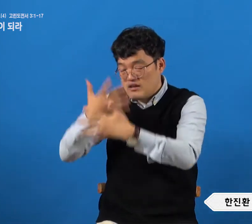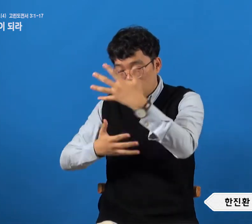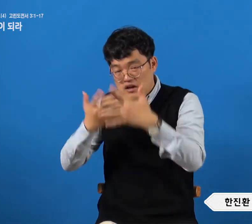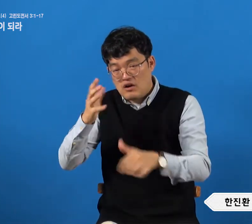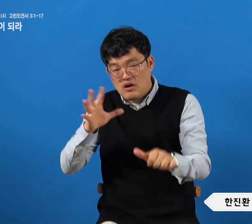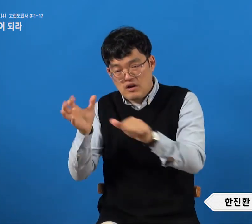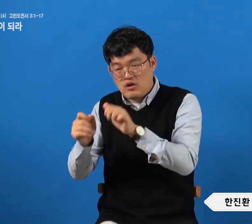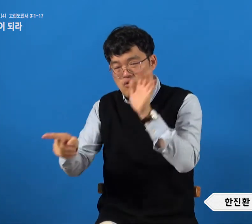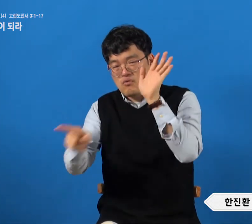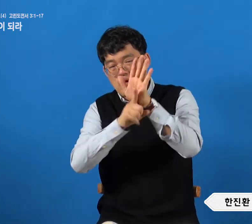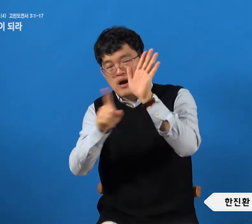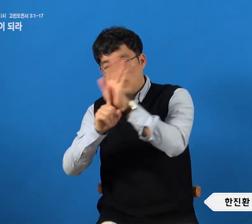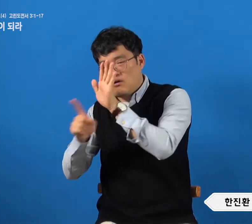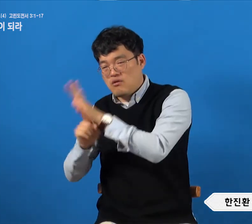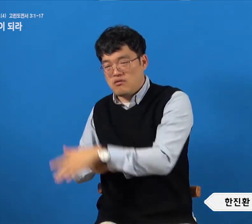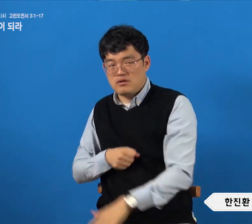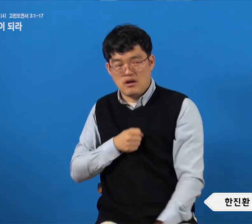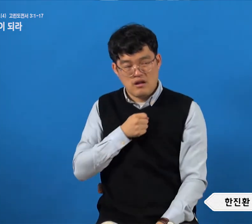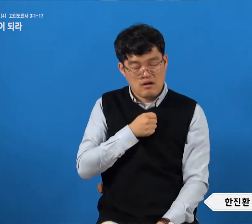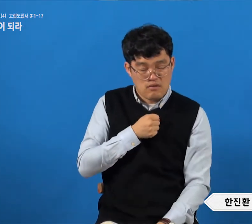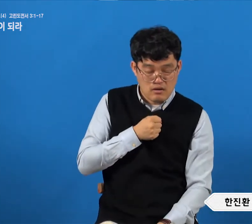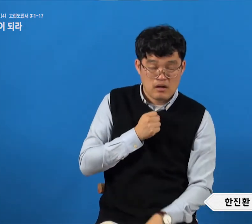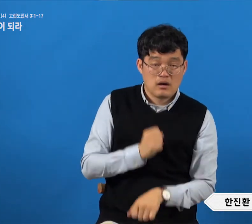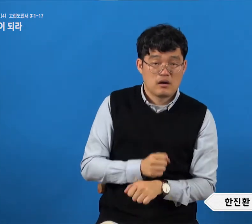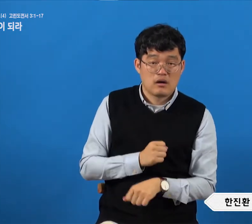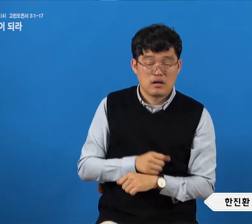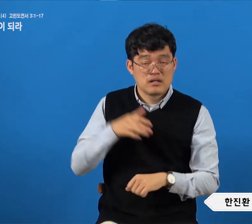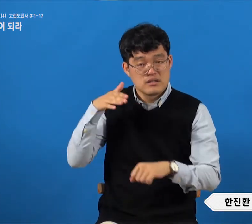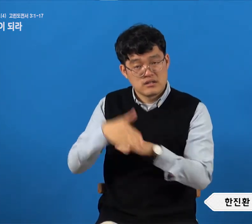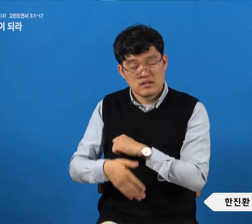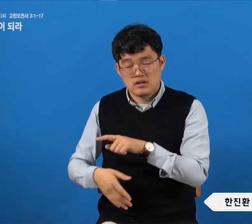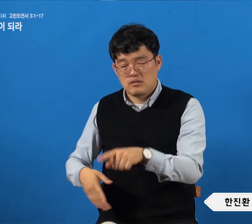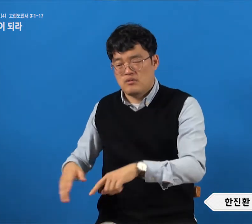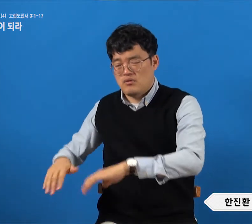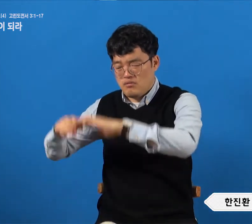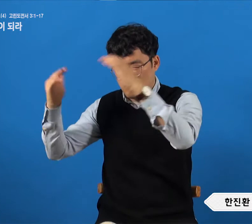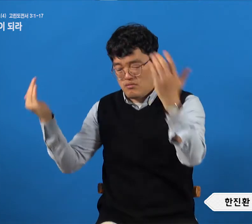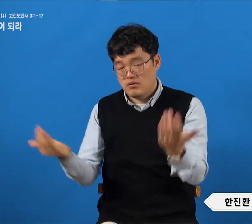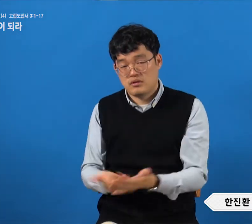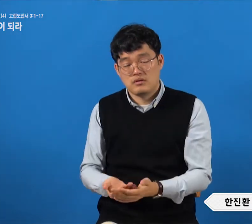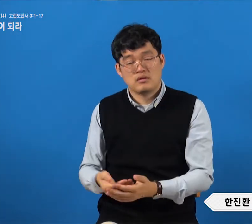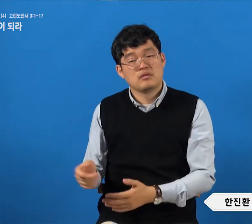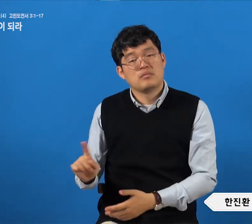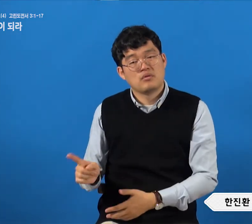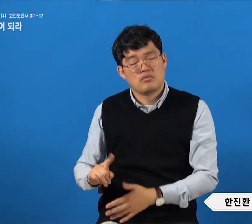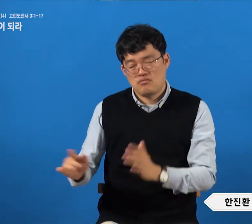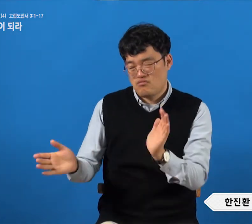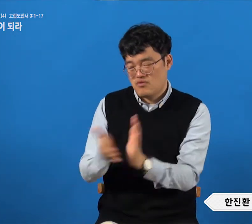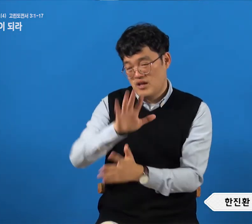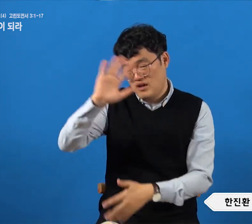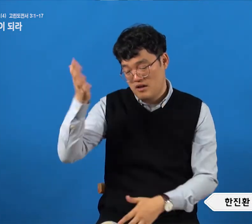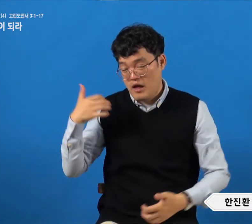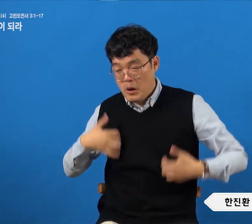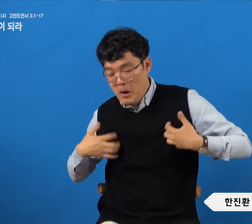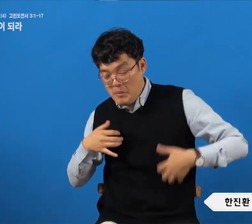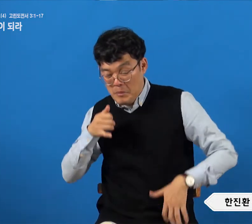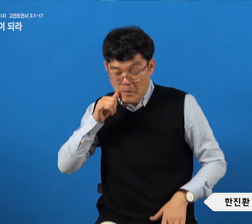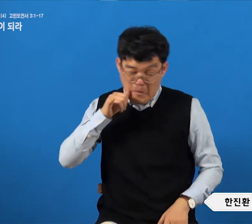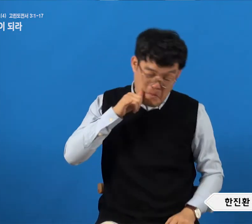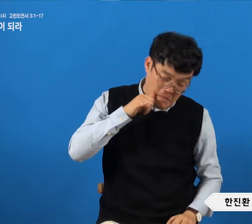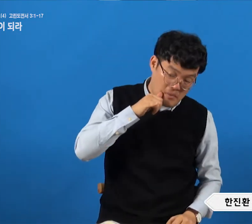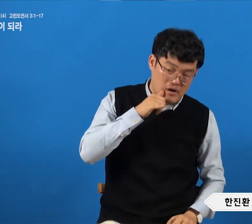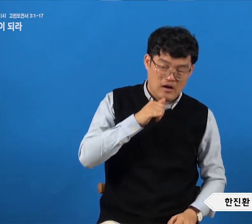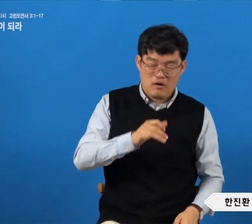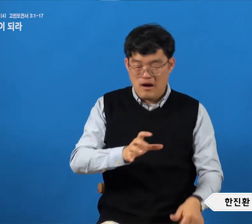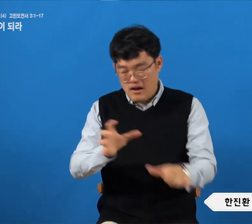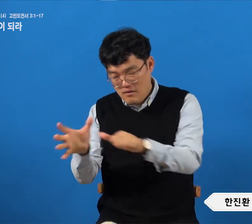영상들 동원해서 광고는 그냥 아나운서가 나와서 하고 그러면서 온갖 그냥 재미있는 것,